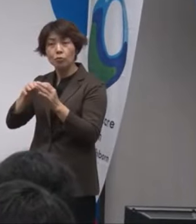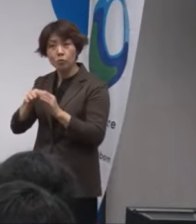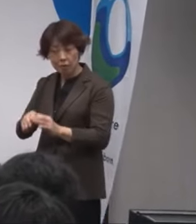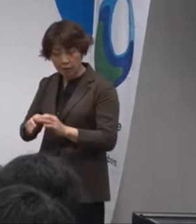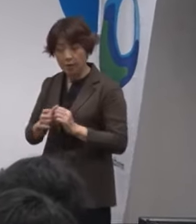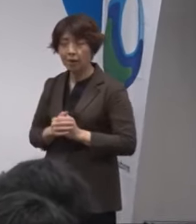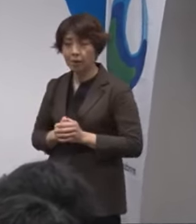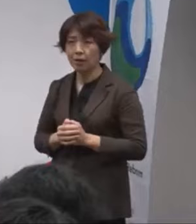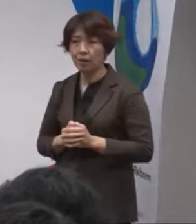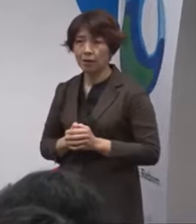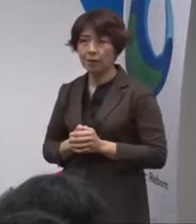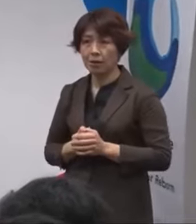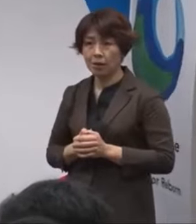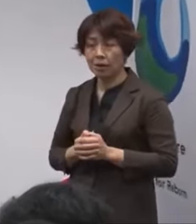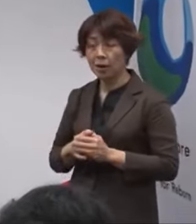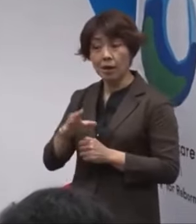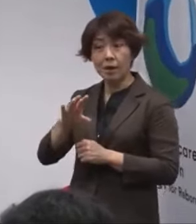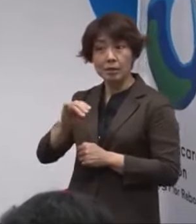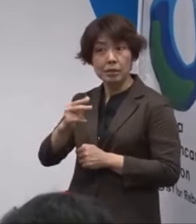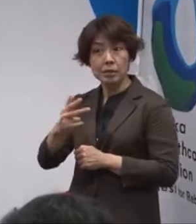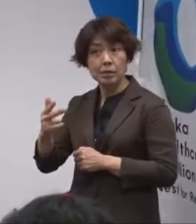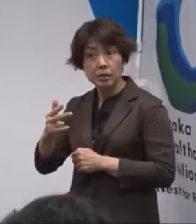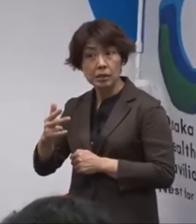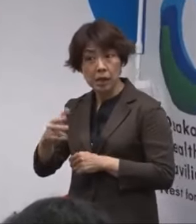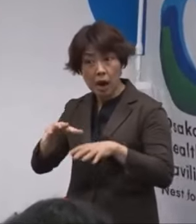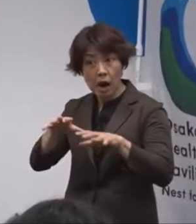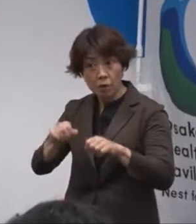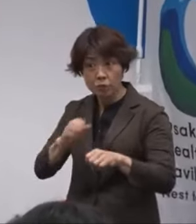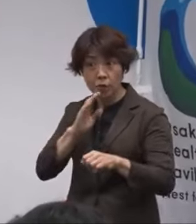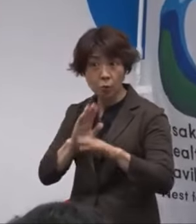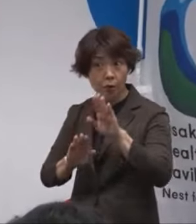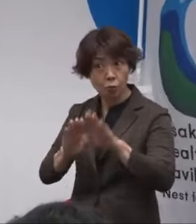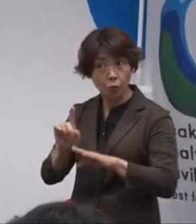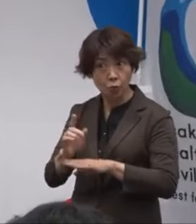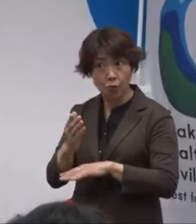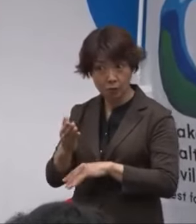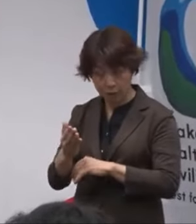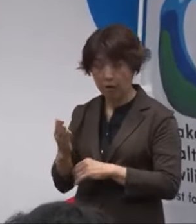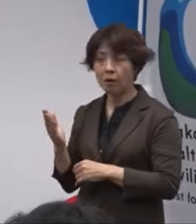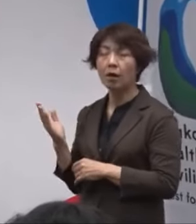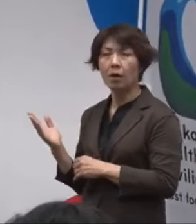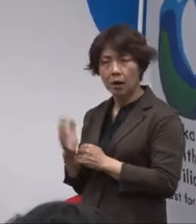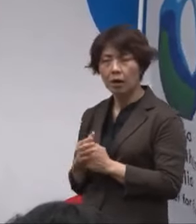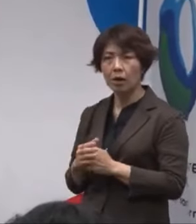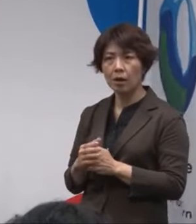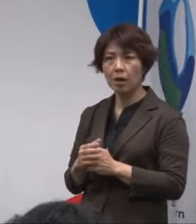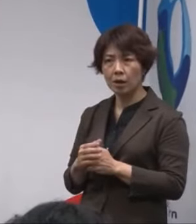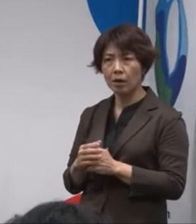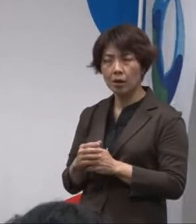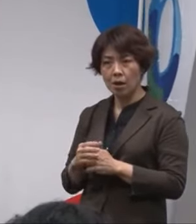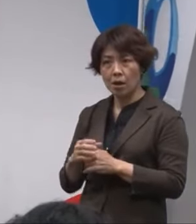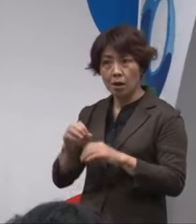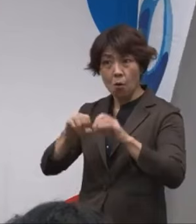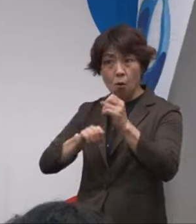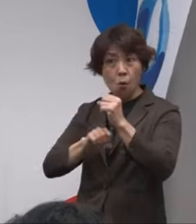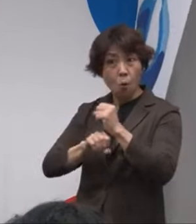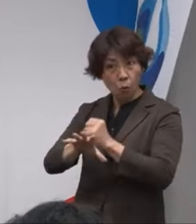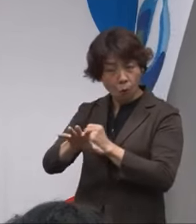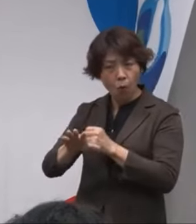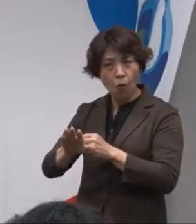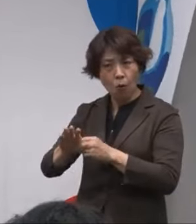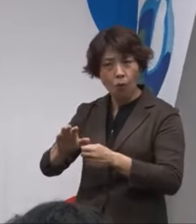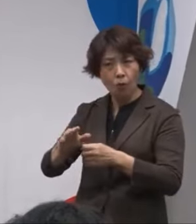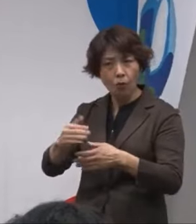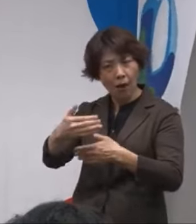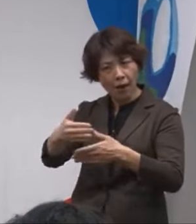ている部分、今の現状でお聞かせいただけますか。 ちょっと報道で聞いている限りでまだ正式